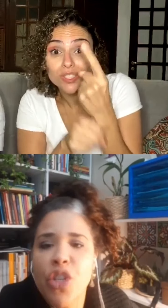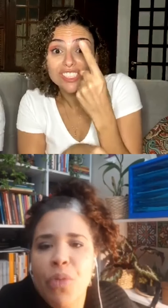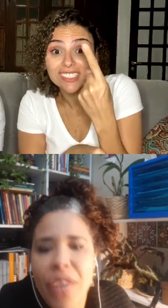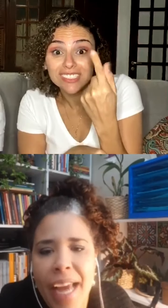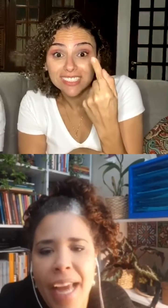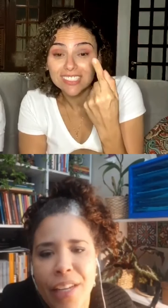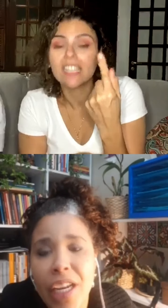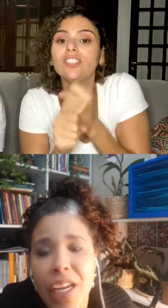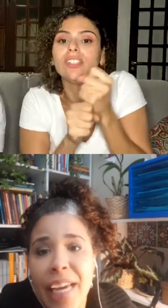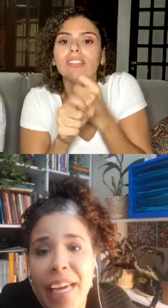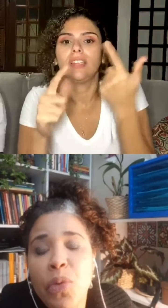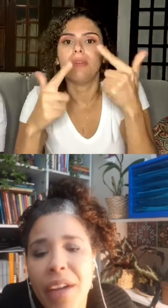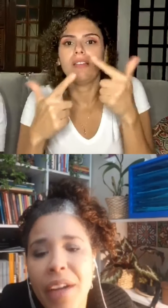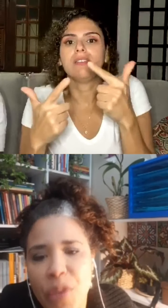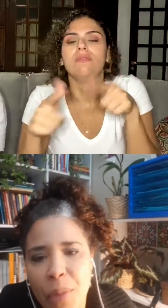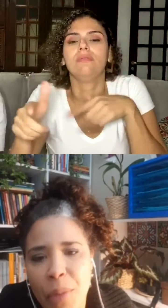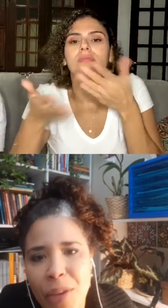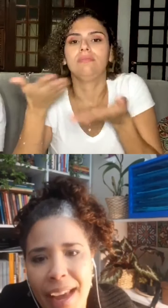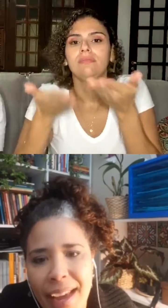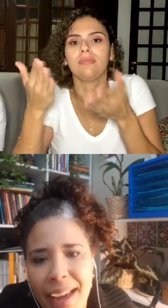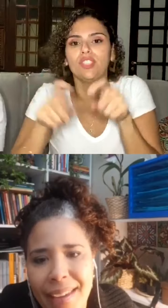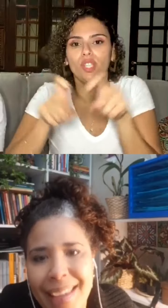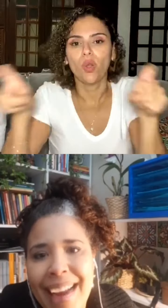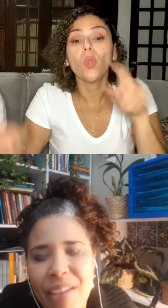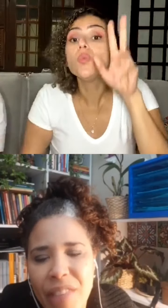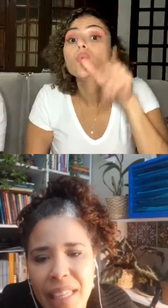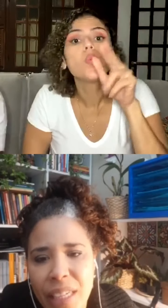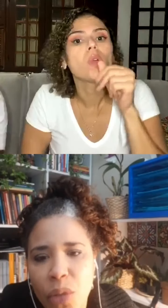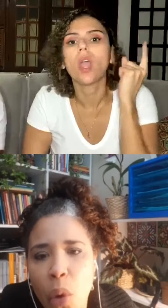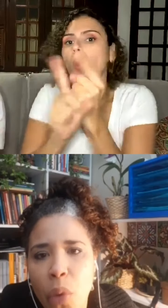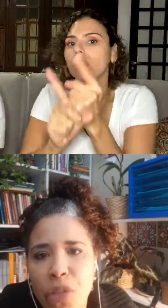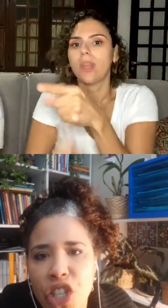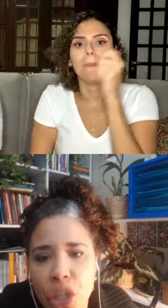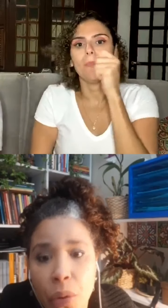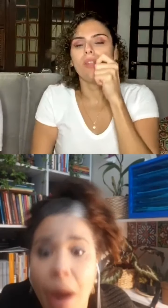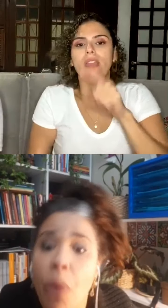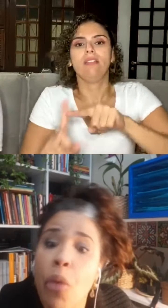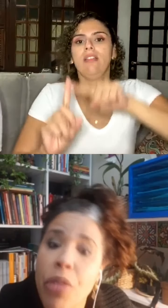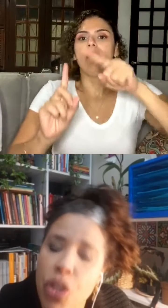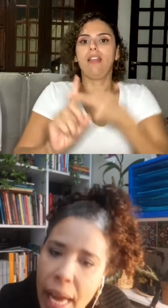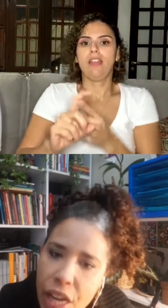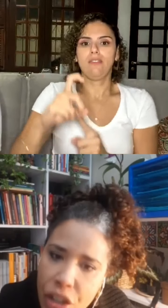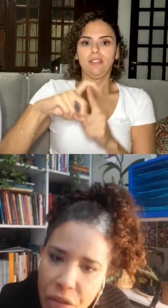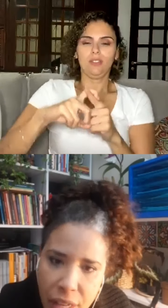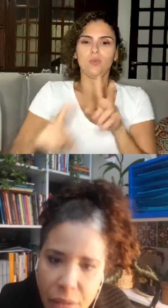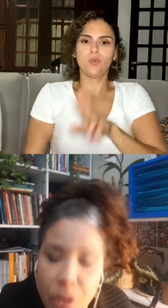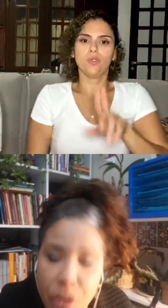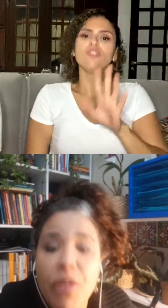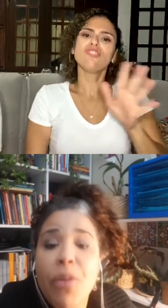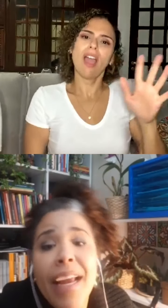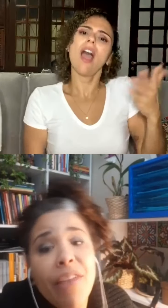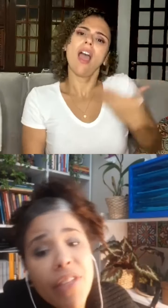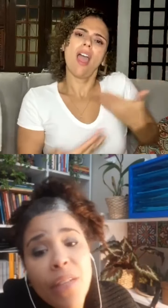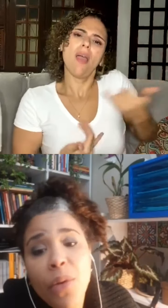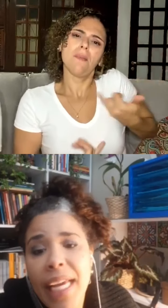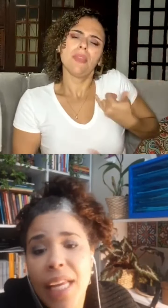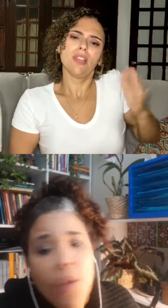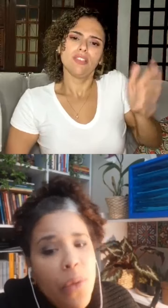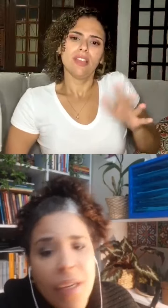de mulheres. Eu nunca vi uma mulher engravidando com DIU. Algumas colegas já viram. Eu já vi mulher engravidando